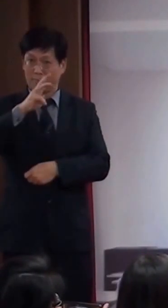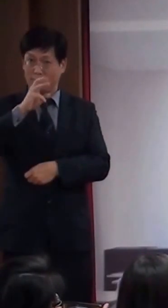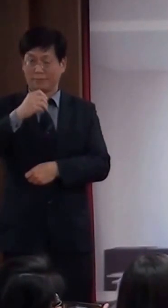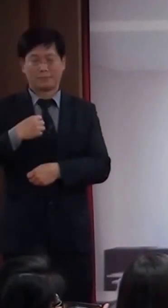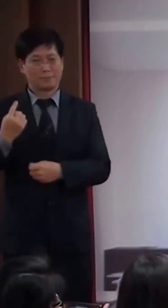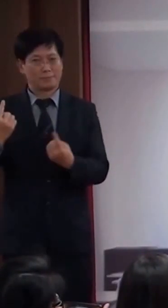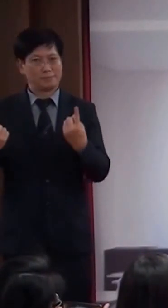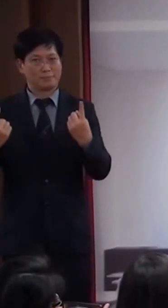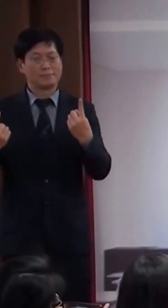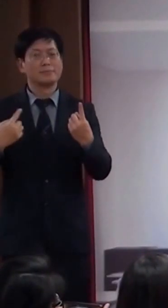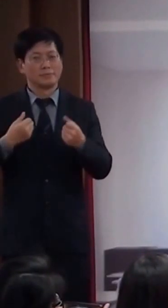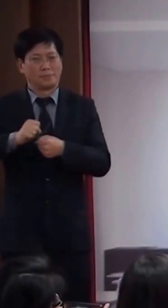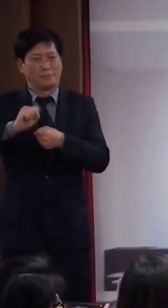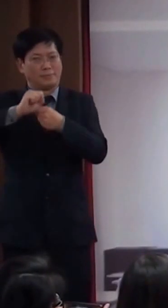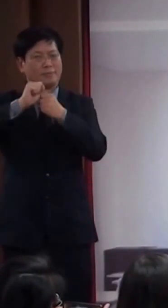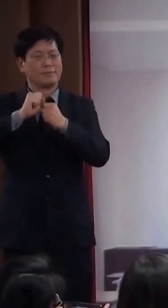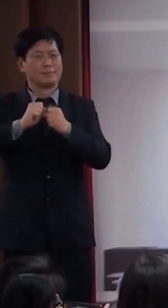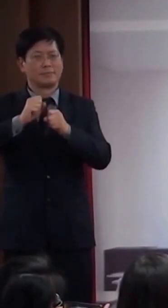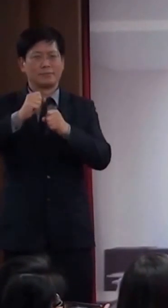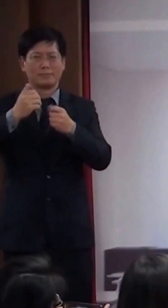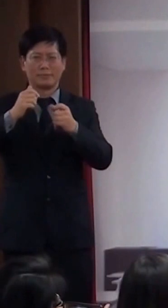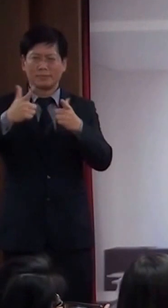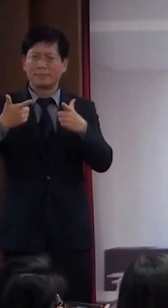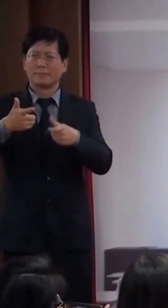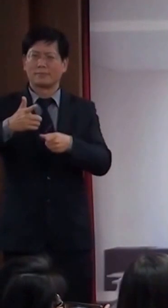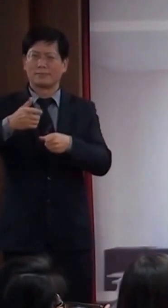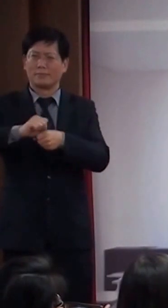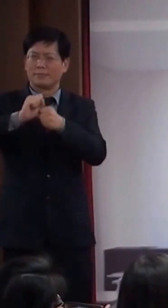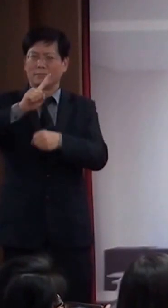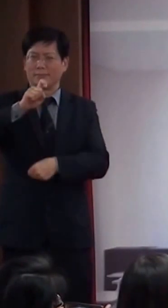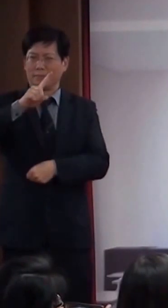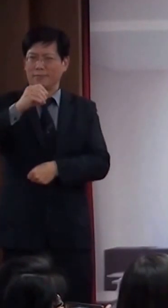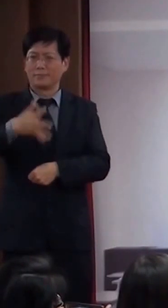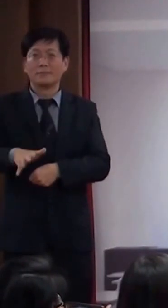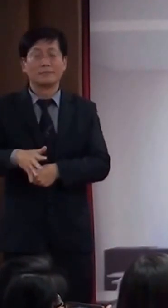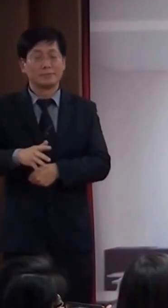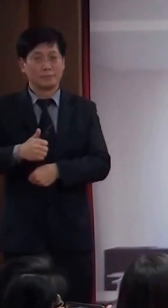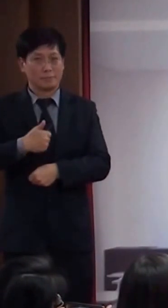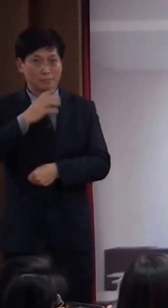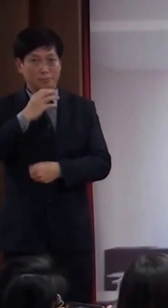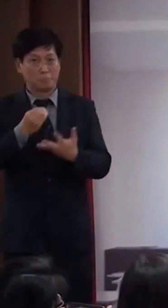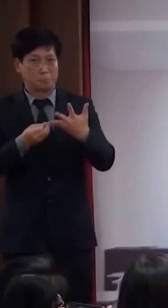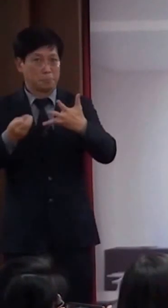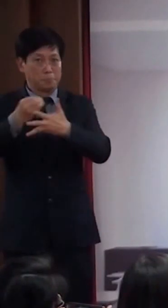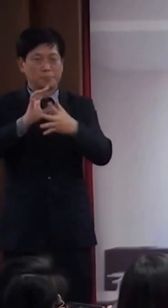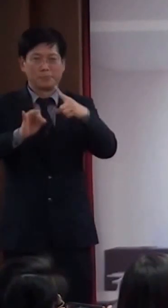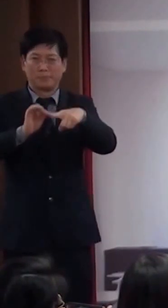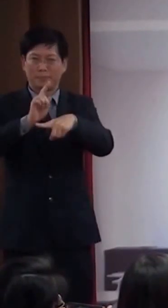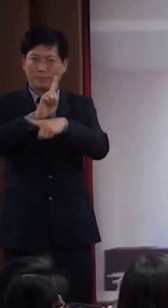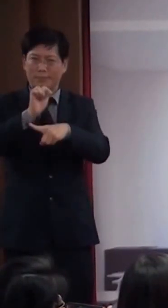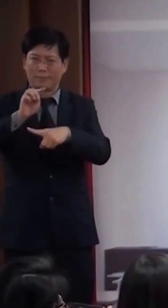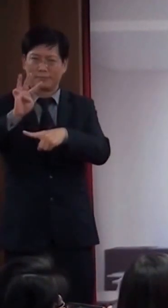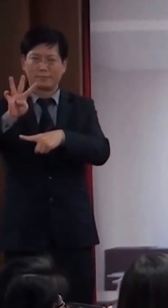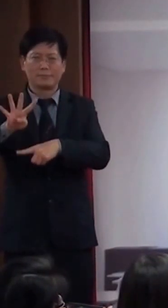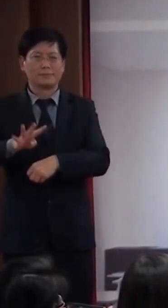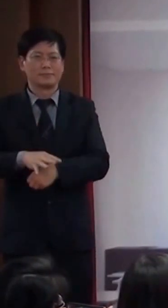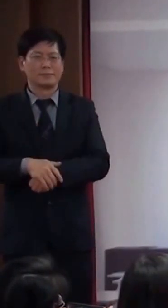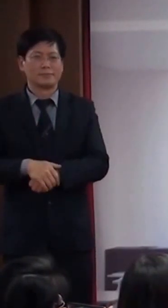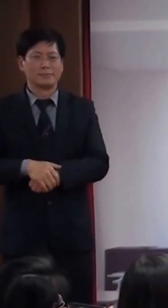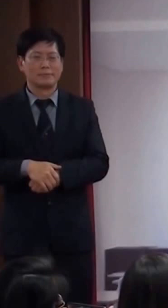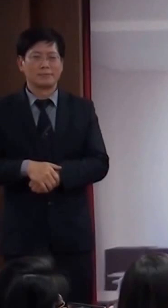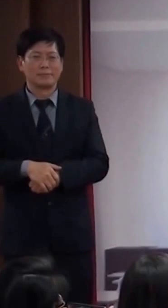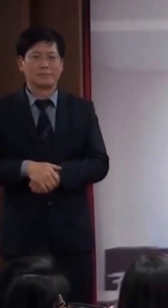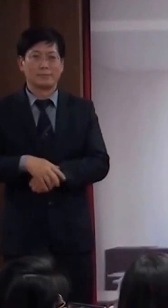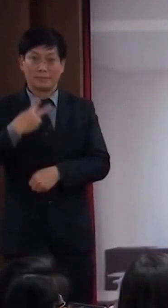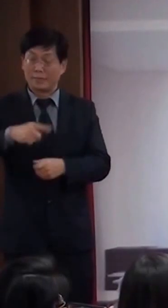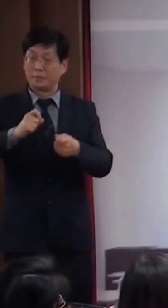843万呢是增加了11万多，它的成长率呢是1.34%。那